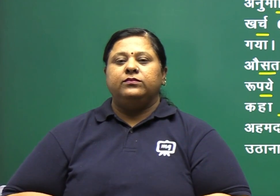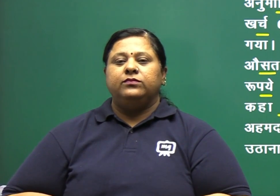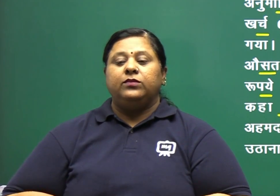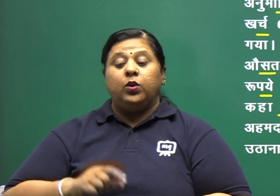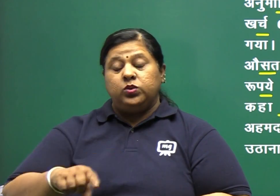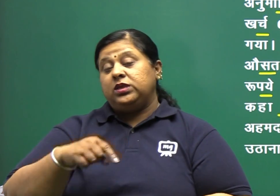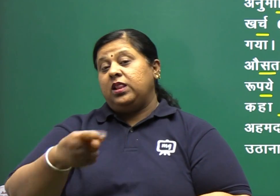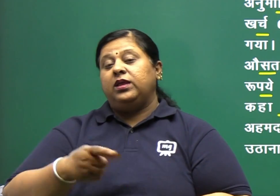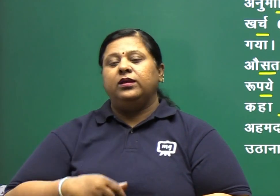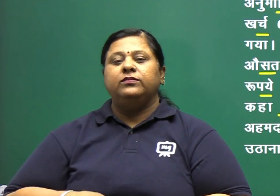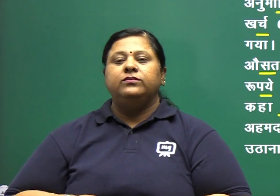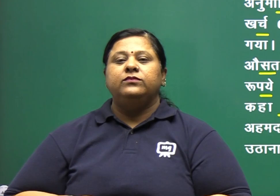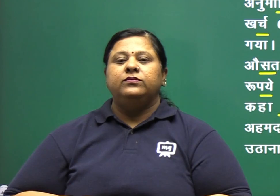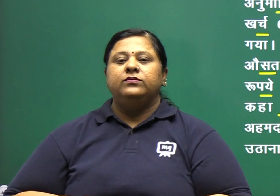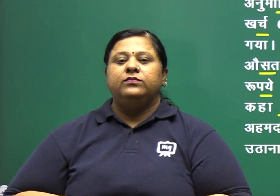उसके लिए